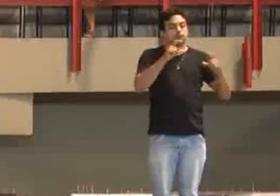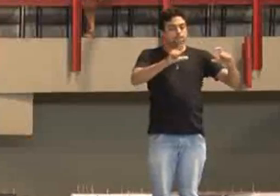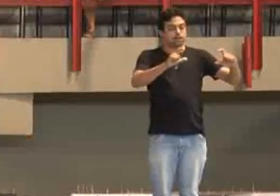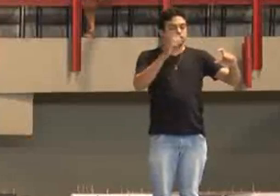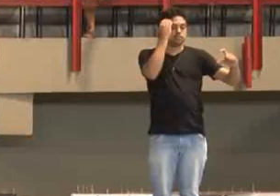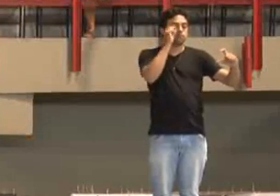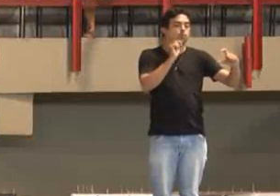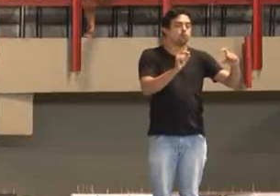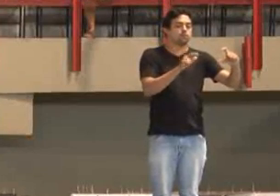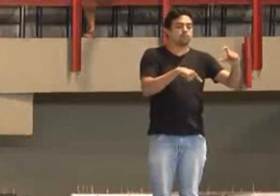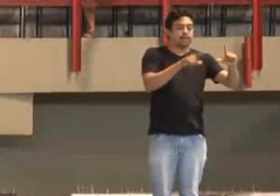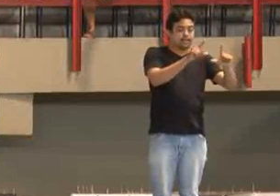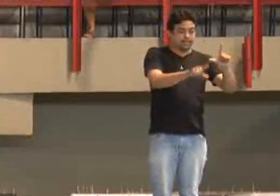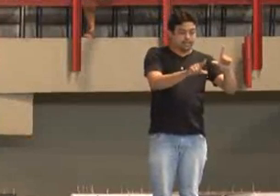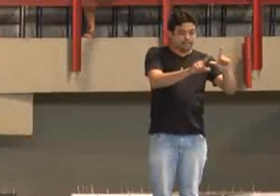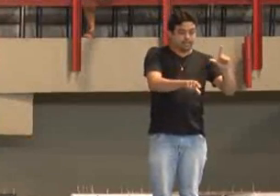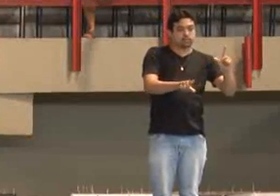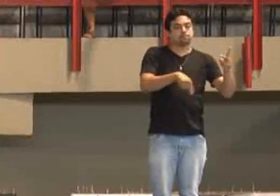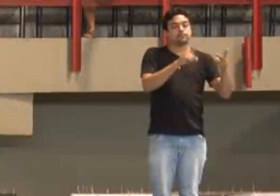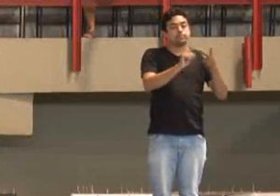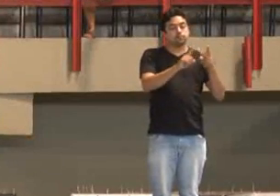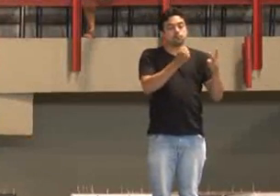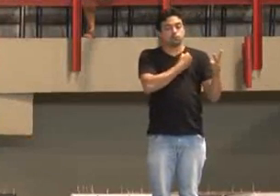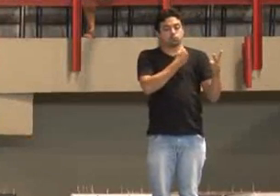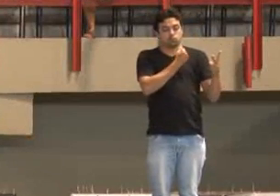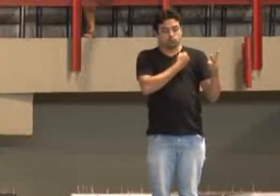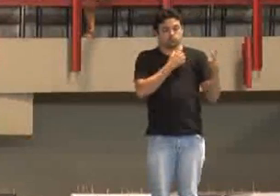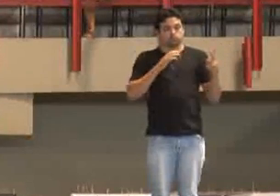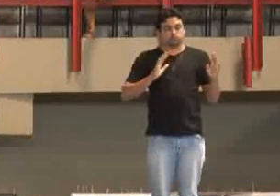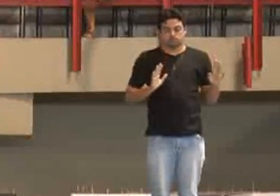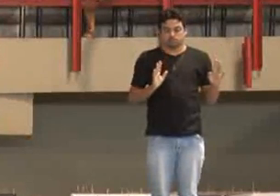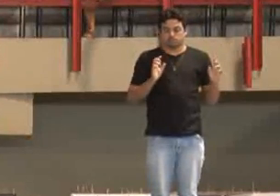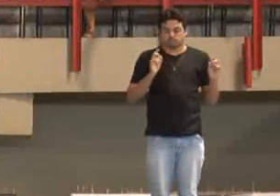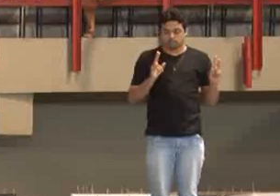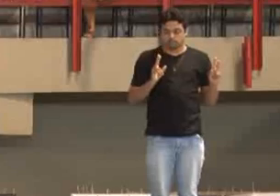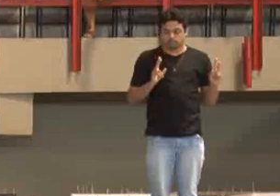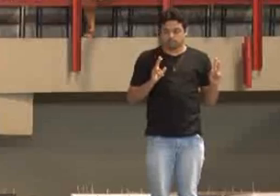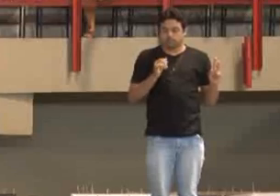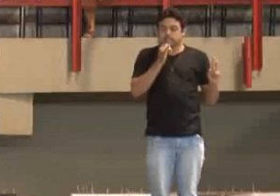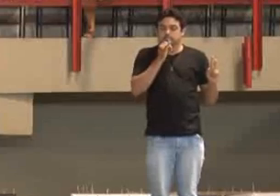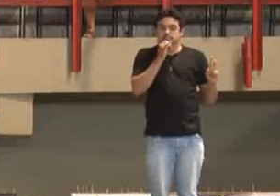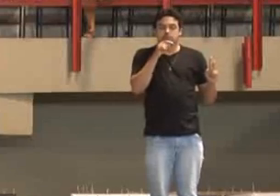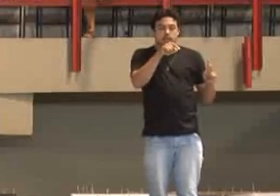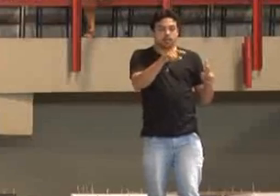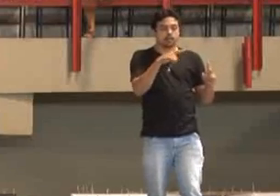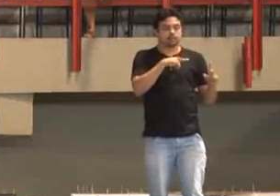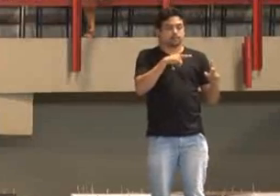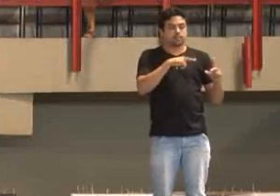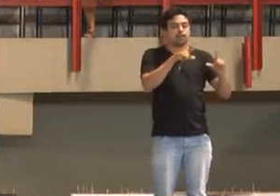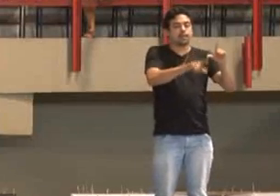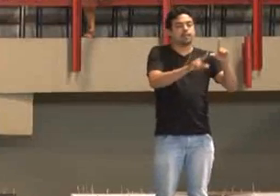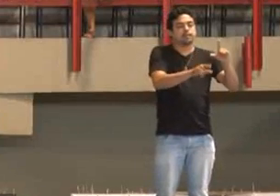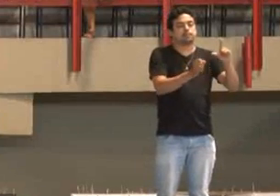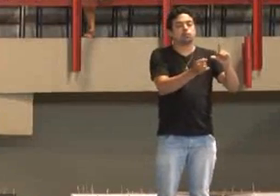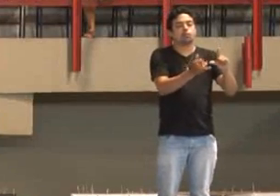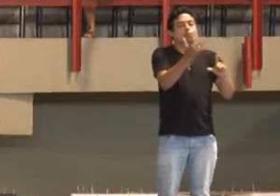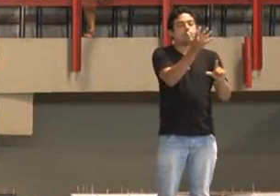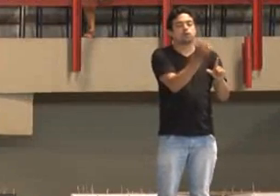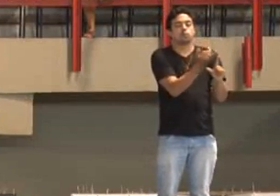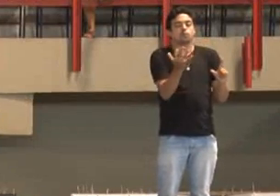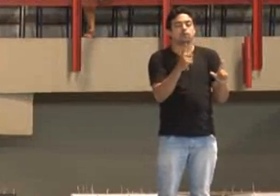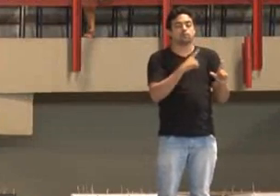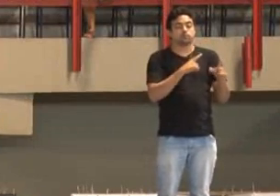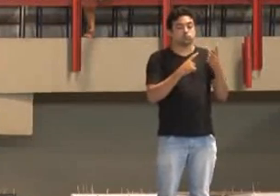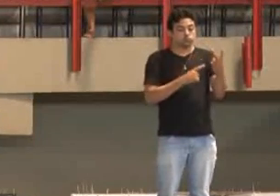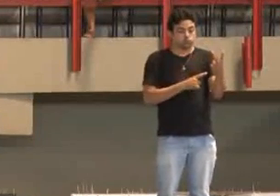Eu preciso de letras e preciso de algarismos, né? Pessoal, nessa placa tem que ter quantas letras?